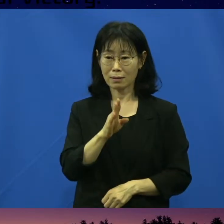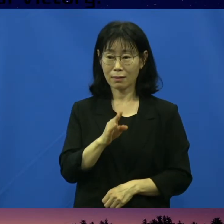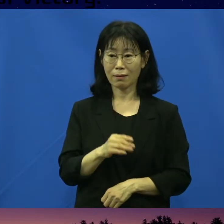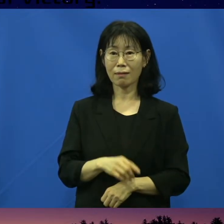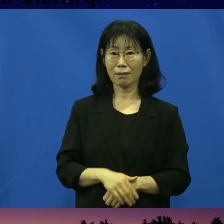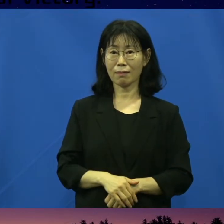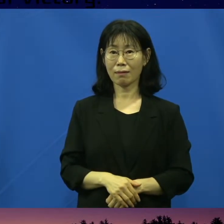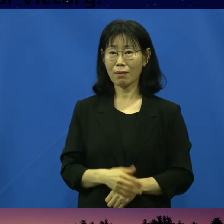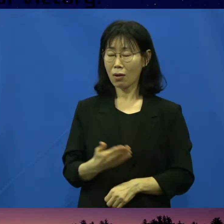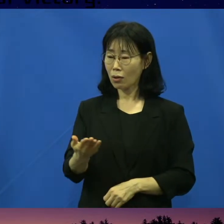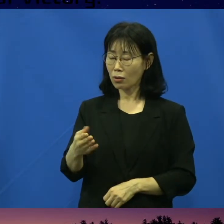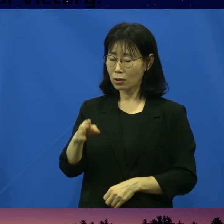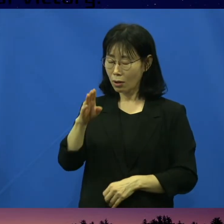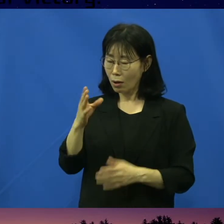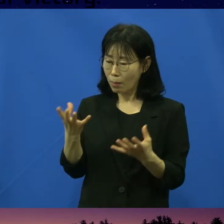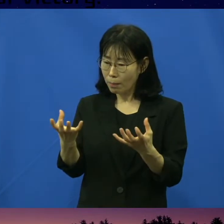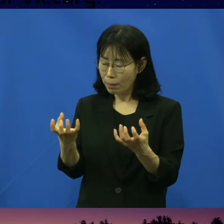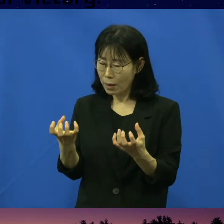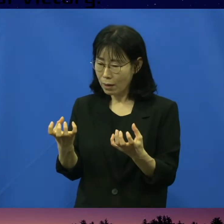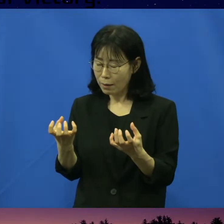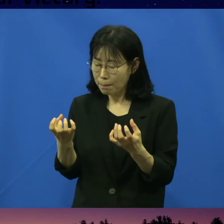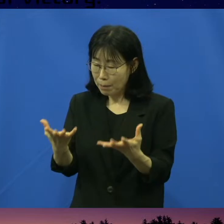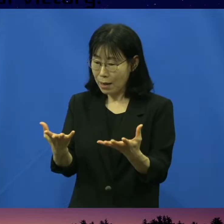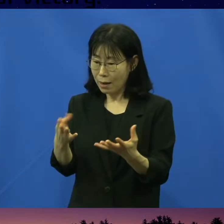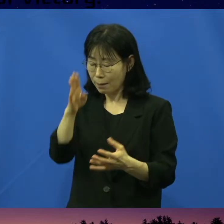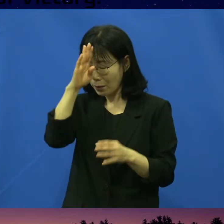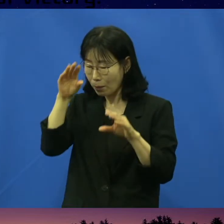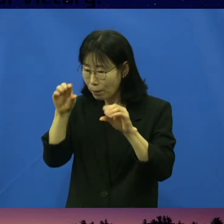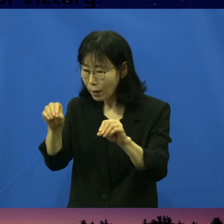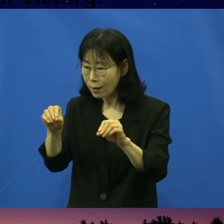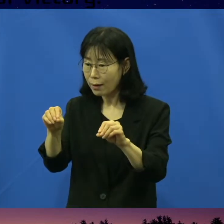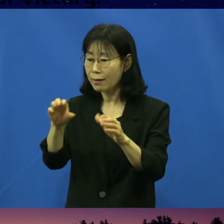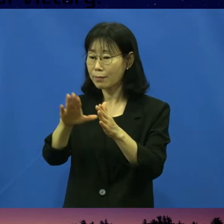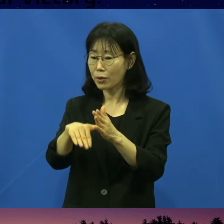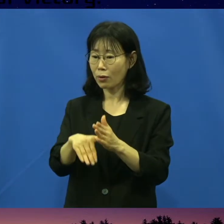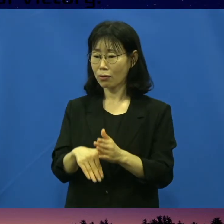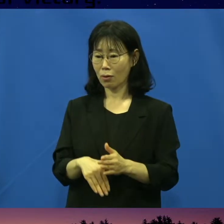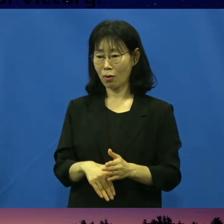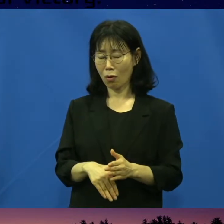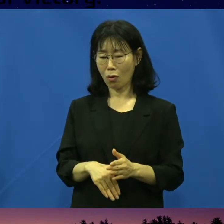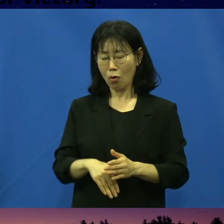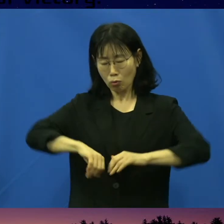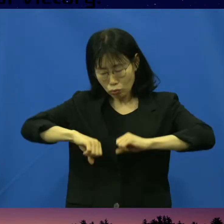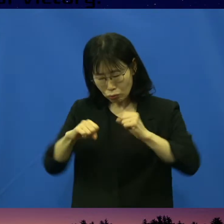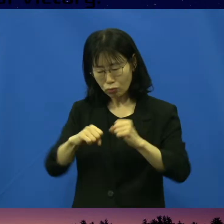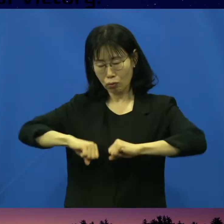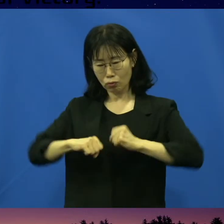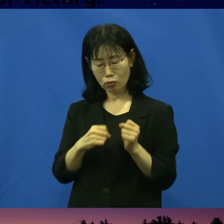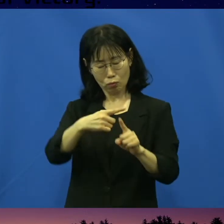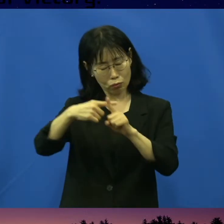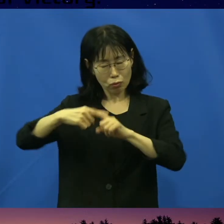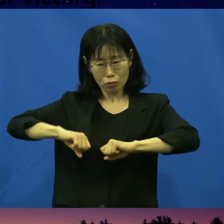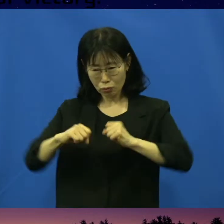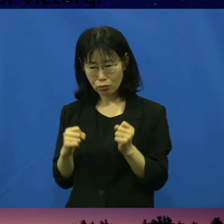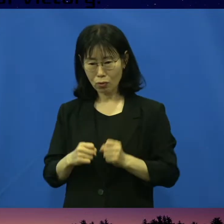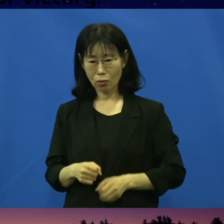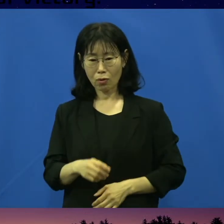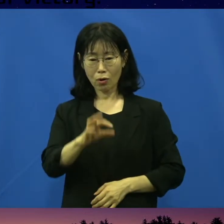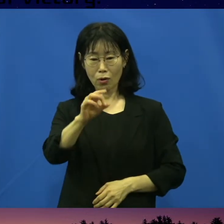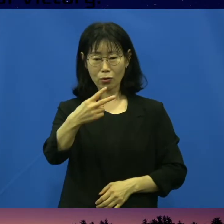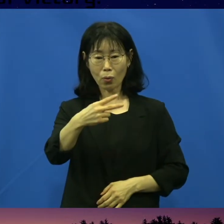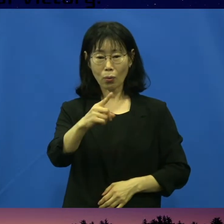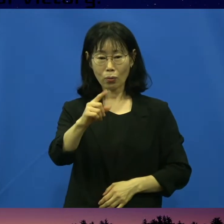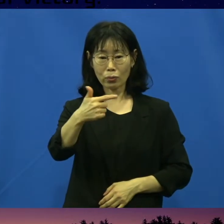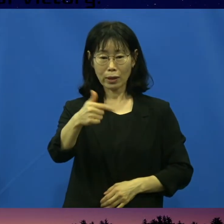당신의 병이 낫는다면 그 말은 100번, 1000번도 해야지. 근데 고작 그 요단강에 7번 몸 담그라는 그게